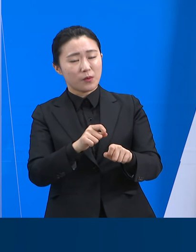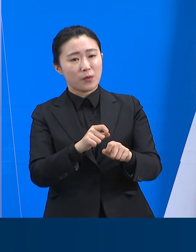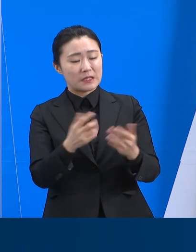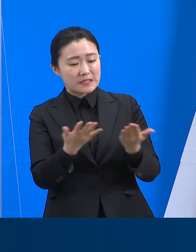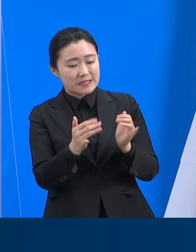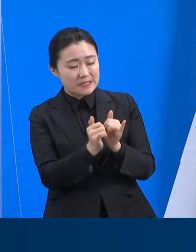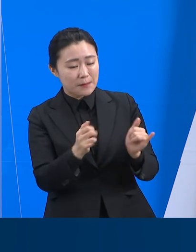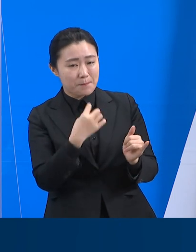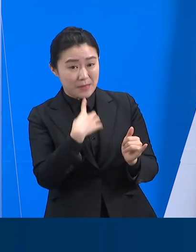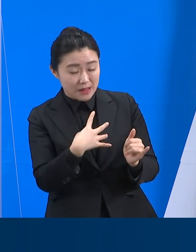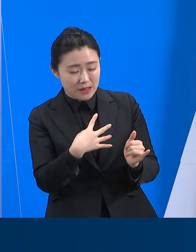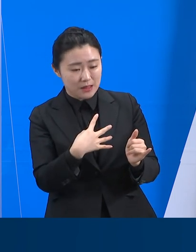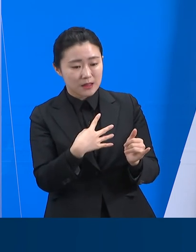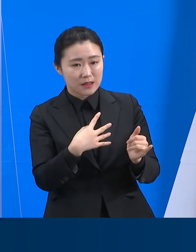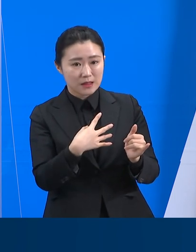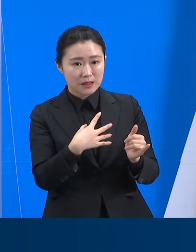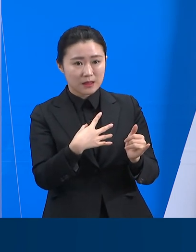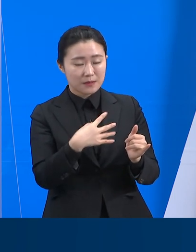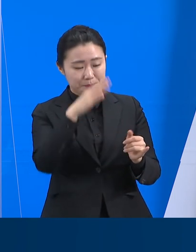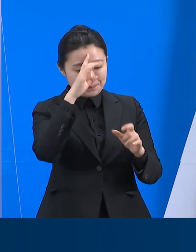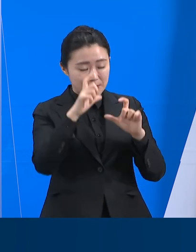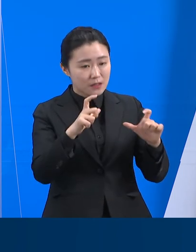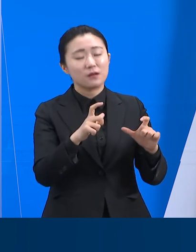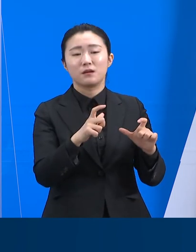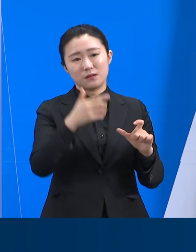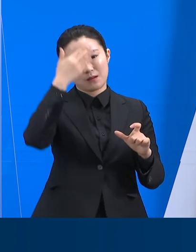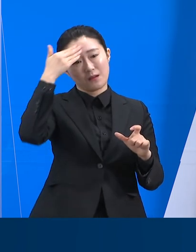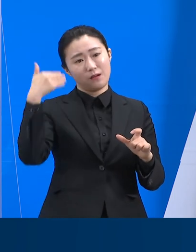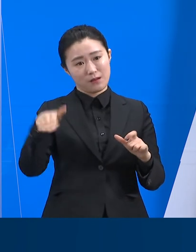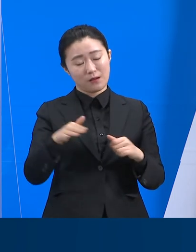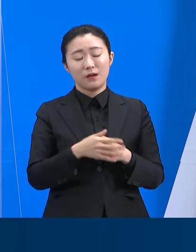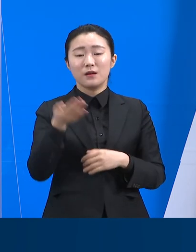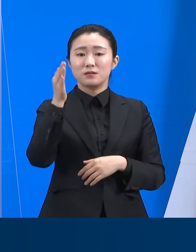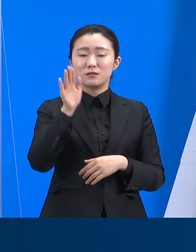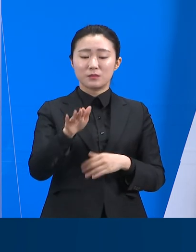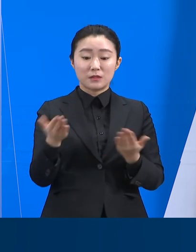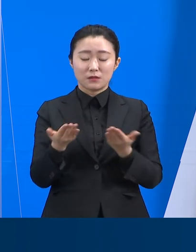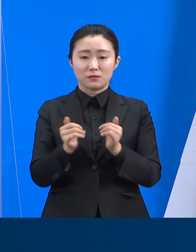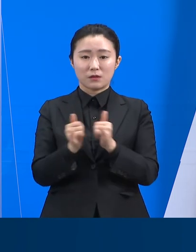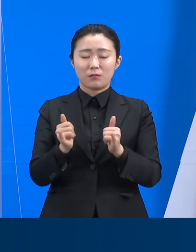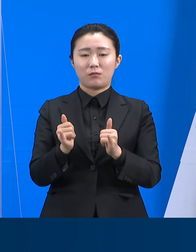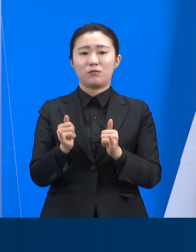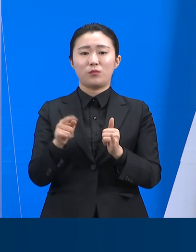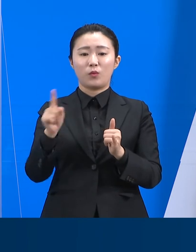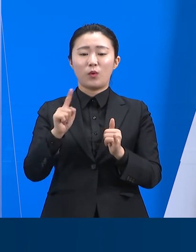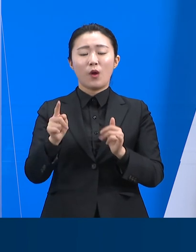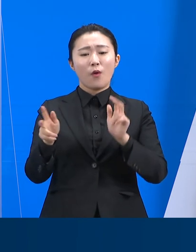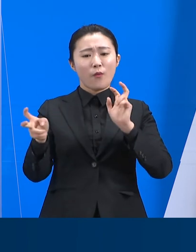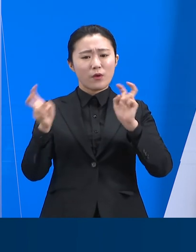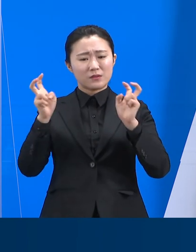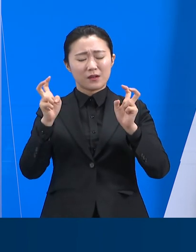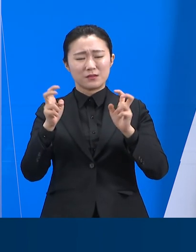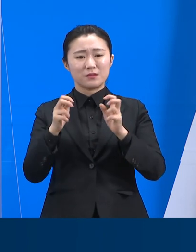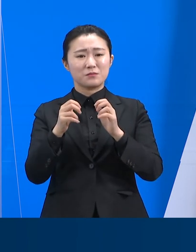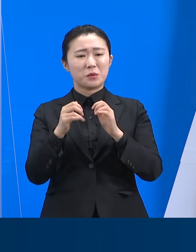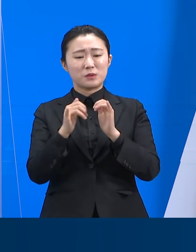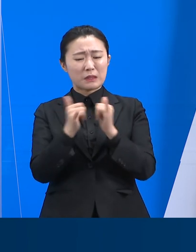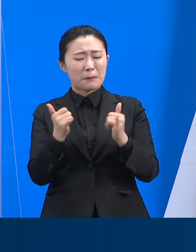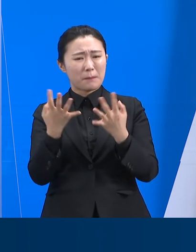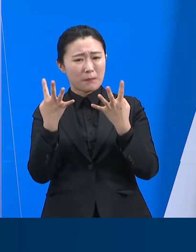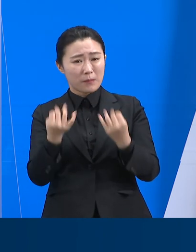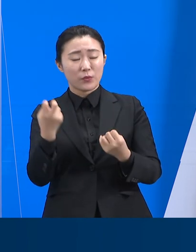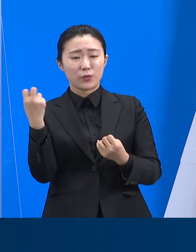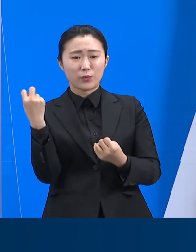양상이라면 그나마 다행입니다. 하지만 확진자들의 소속 사업장이나 활동 공간이 다양하고 분산되어